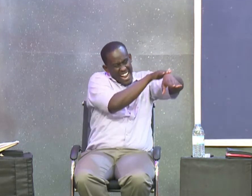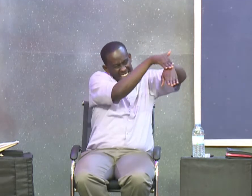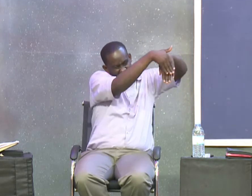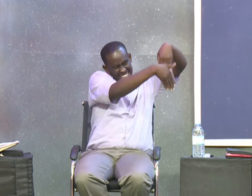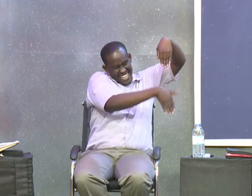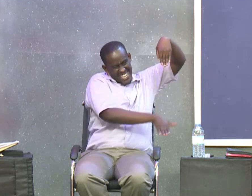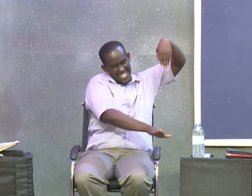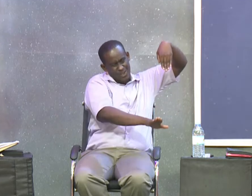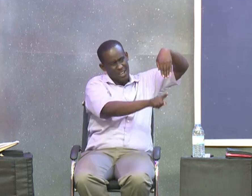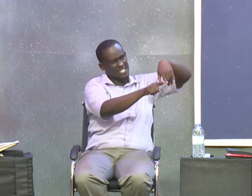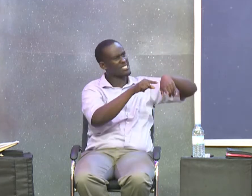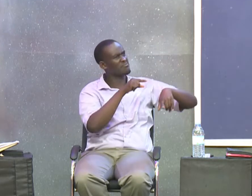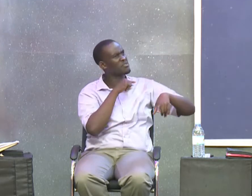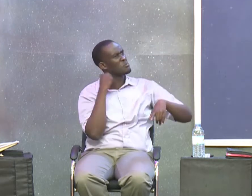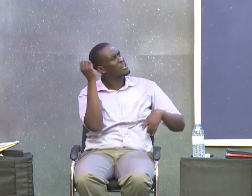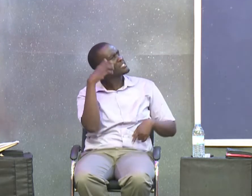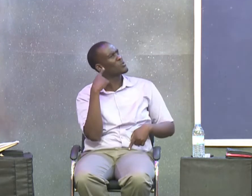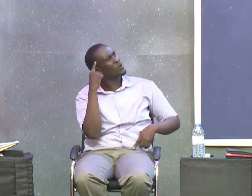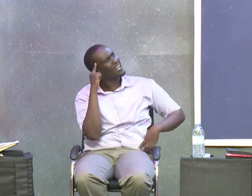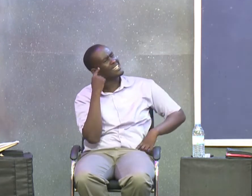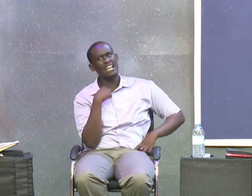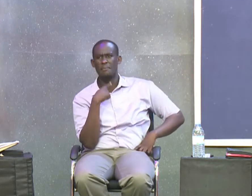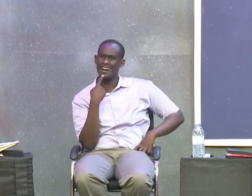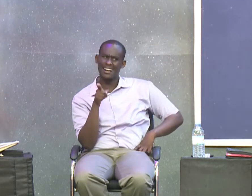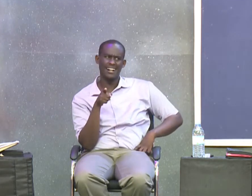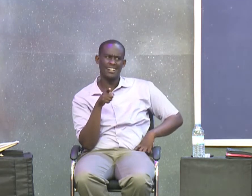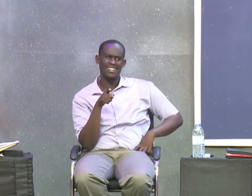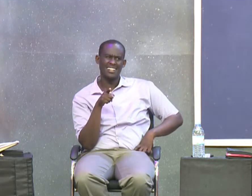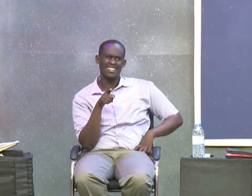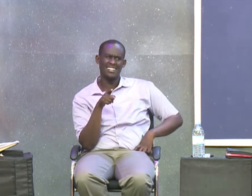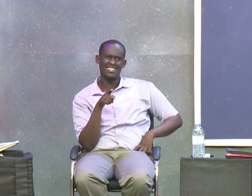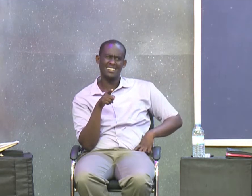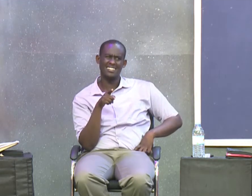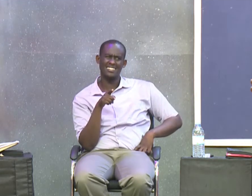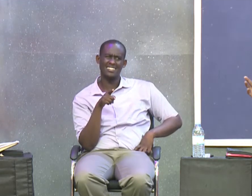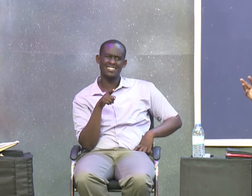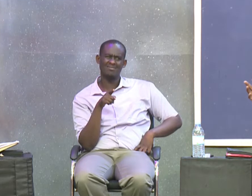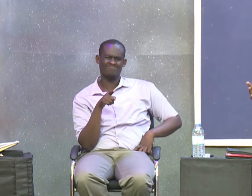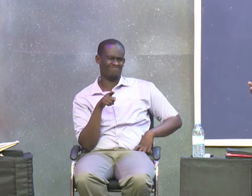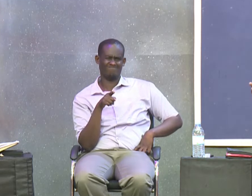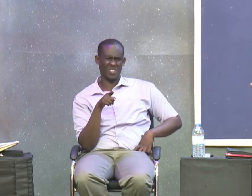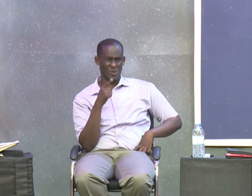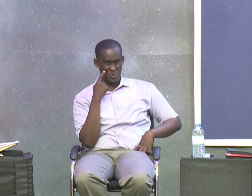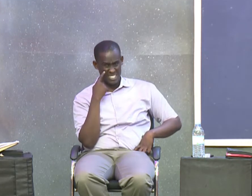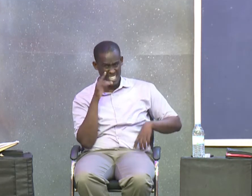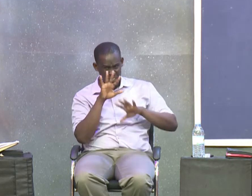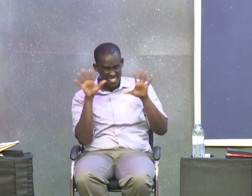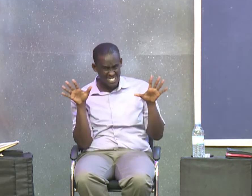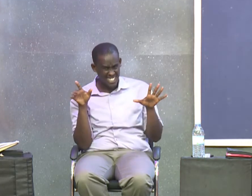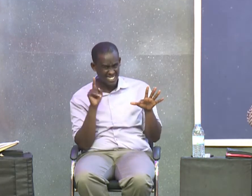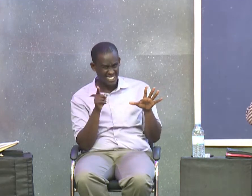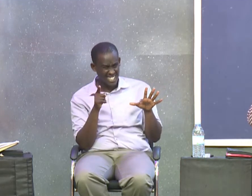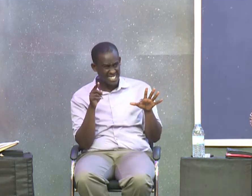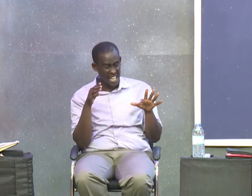waaliyo ekikolo nze ku lwange magezi gange nalaba ng'ekikolo nakyo nga tokiraba nti fizikale